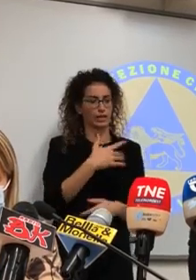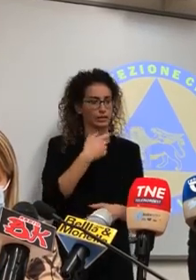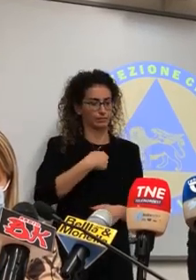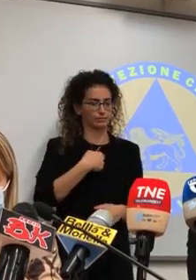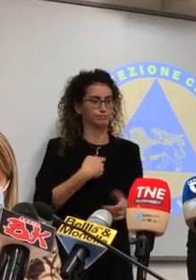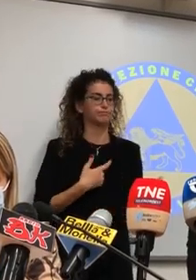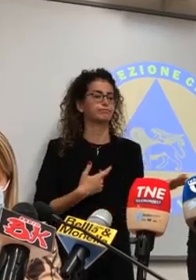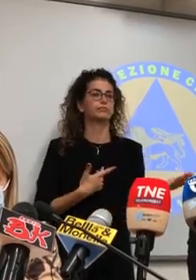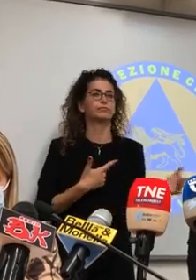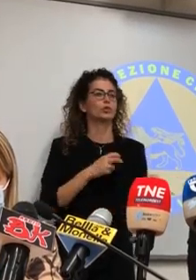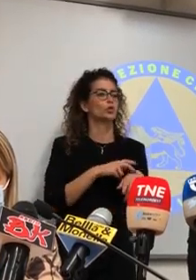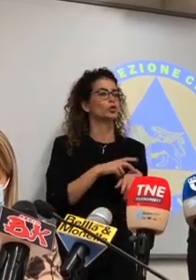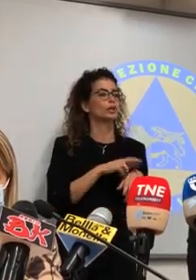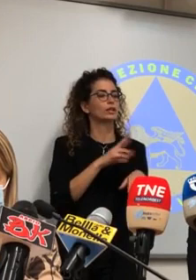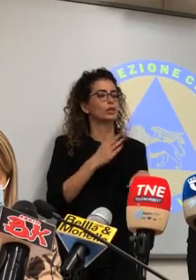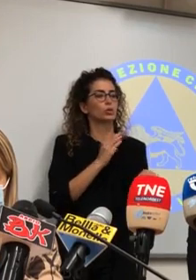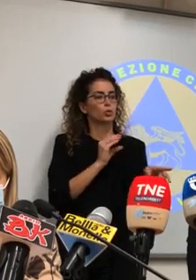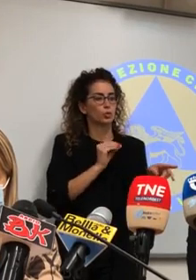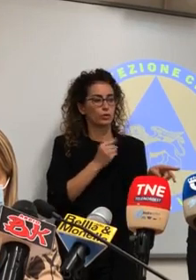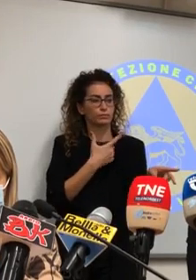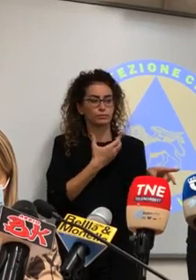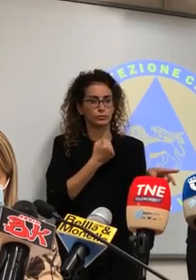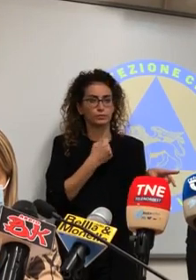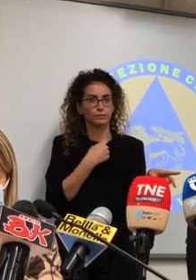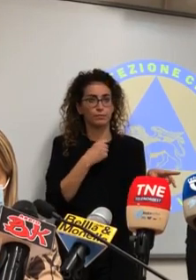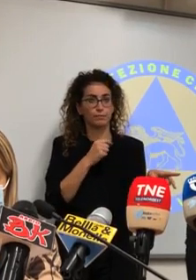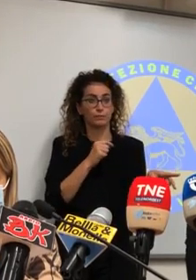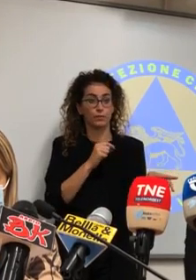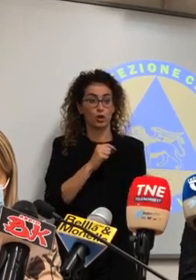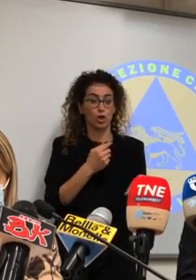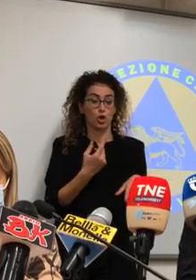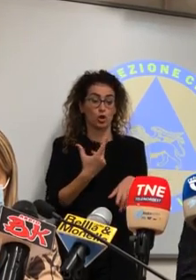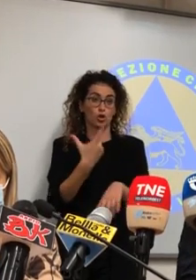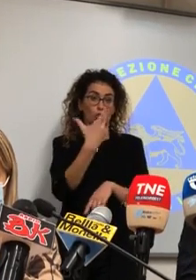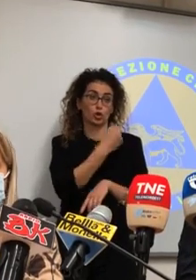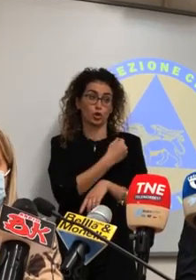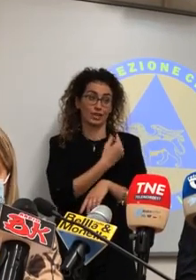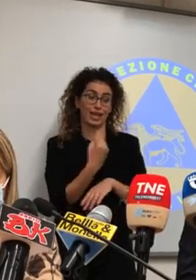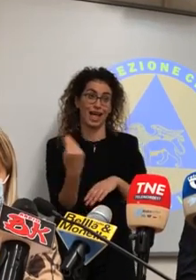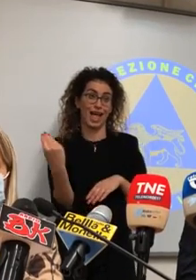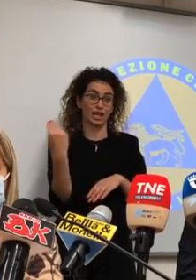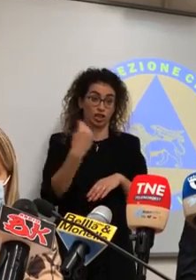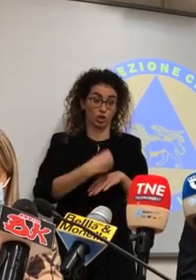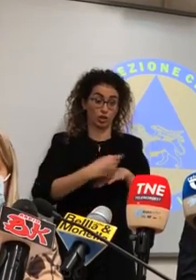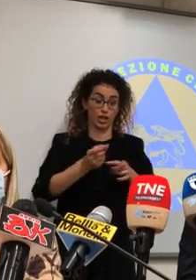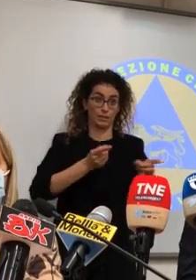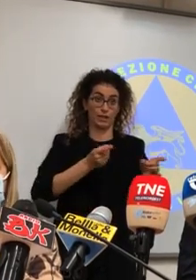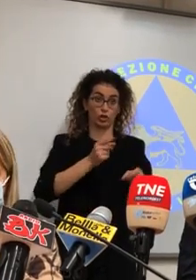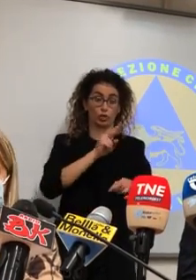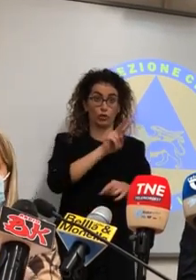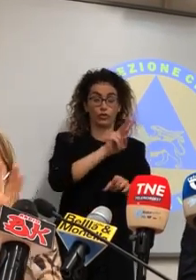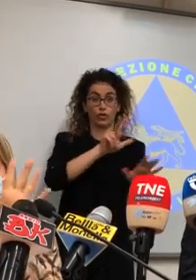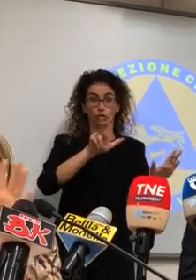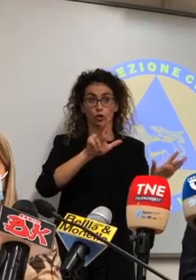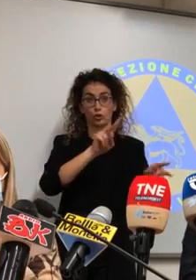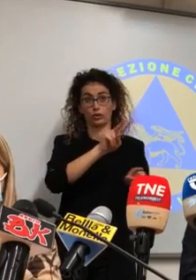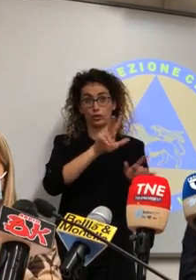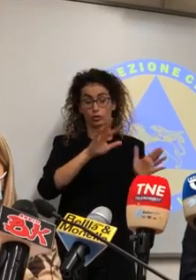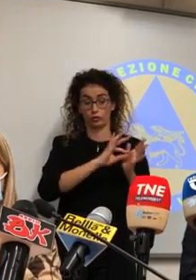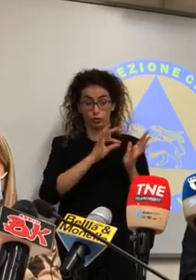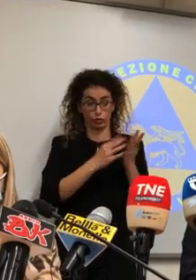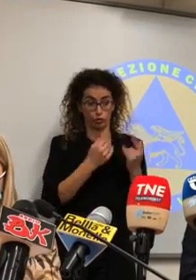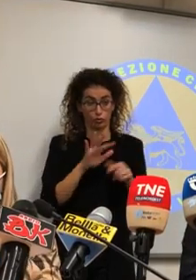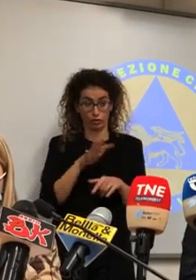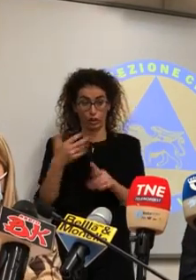Russo. Dottoressa, è solo per le dosi addizionali che il periodo è 28-29 giorni, per gli altri sono 6 mesi.